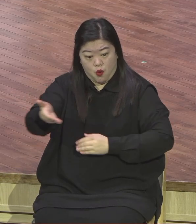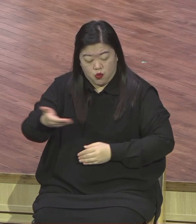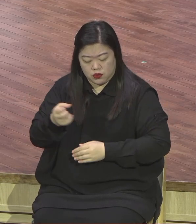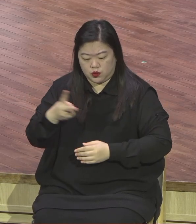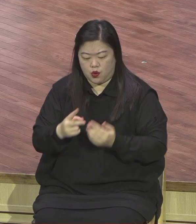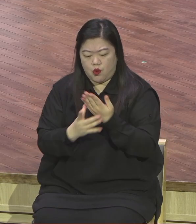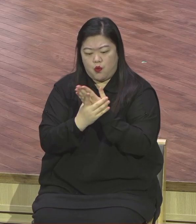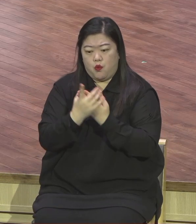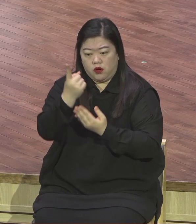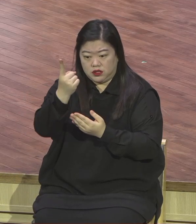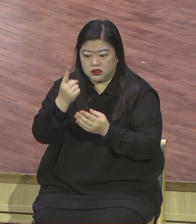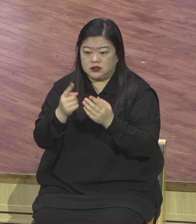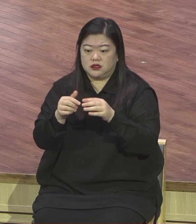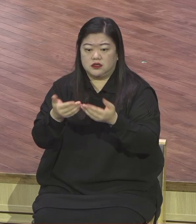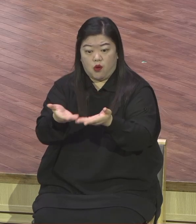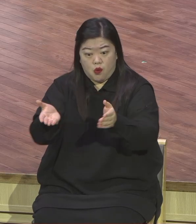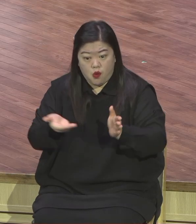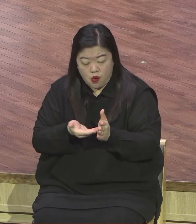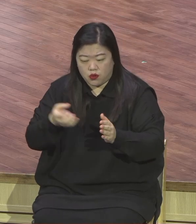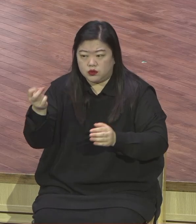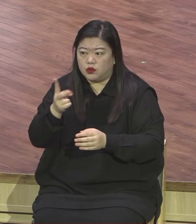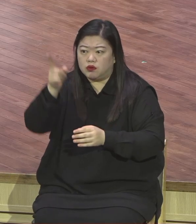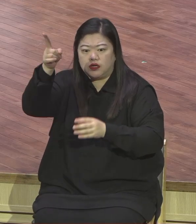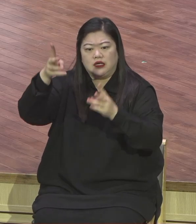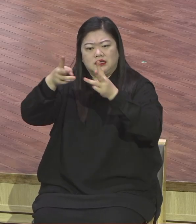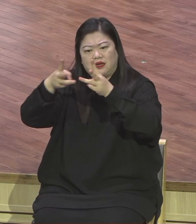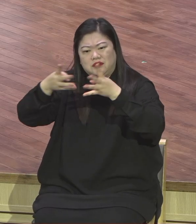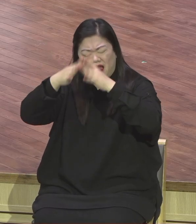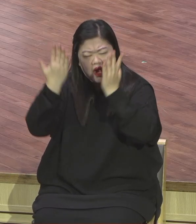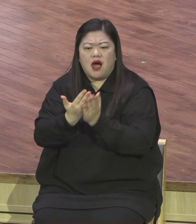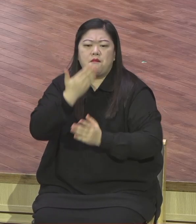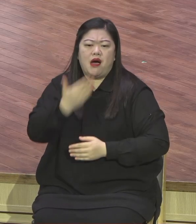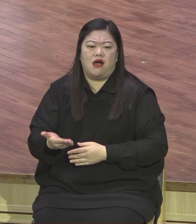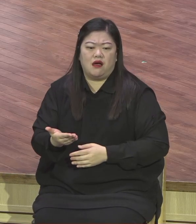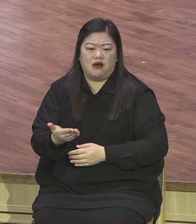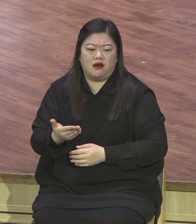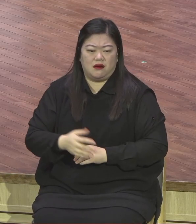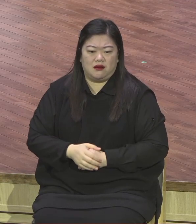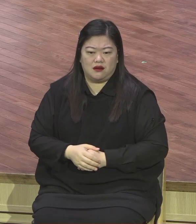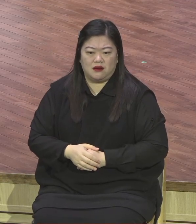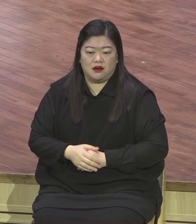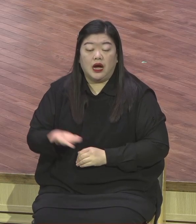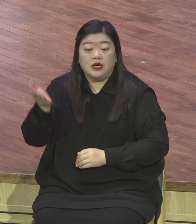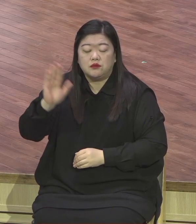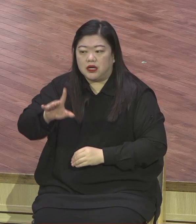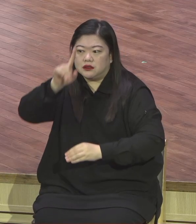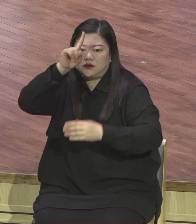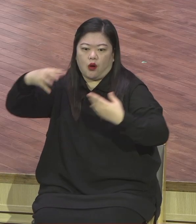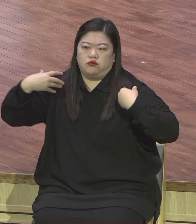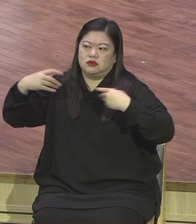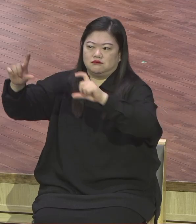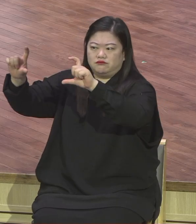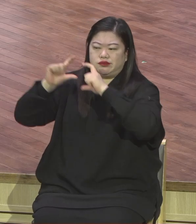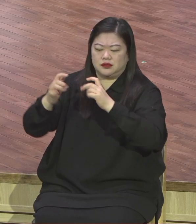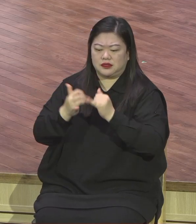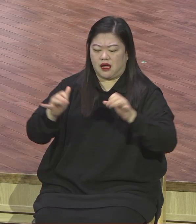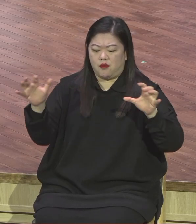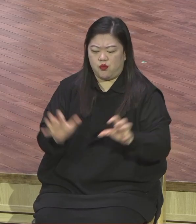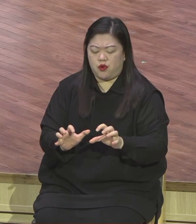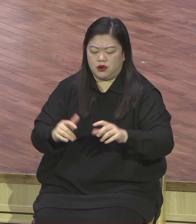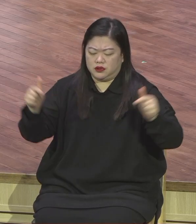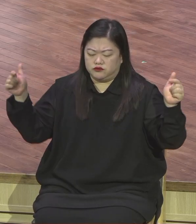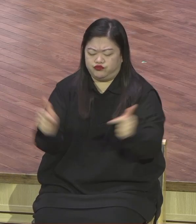그렇게 예배를 드리시기 바라고 또 이렇게 법적으로 20%밖에 못 들어온다 하니까 또 온라인